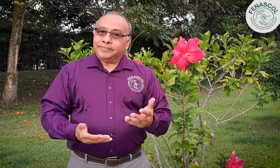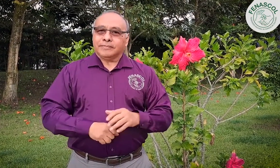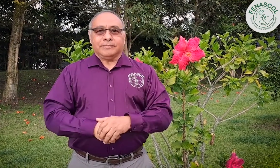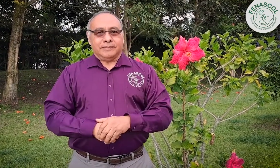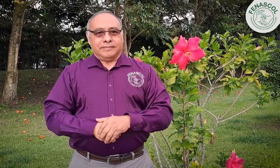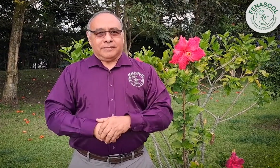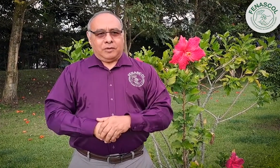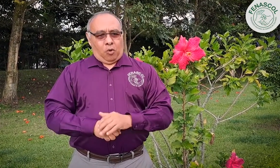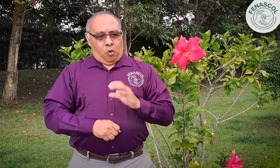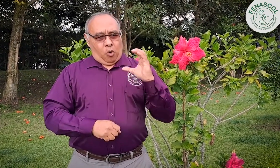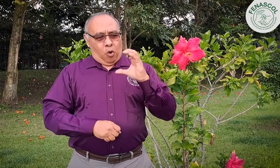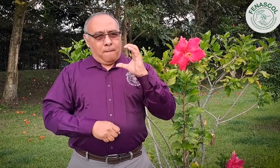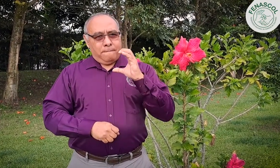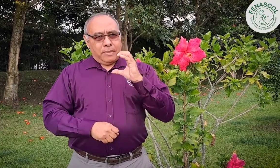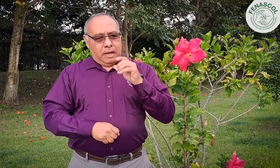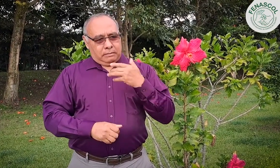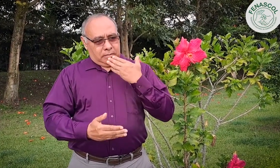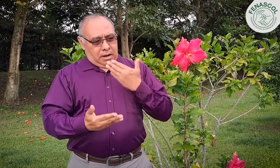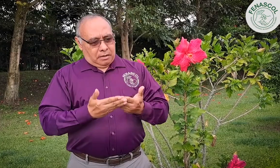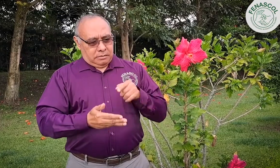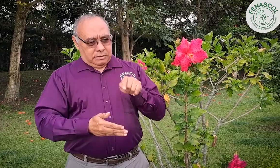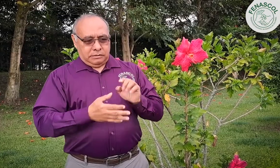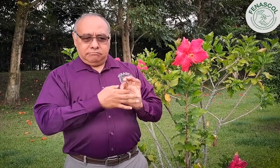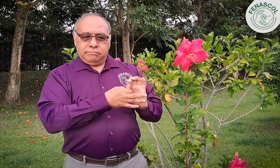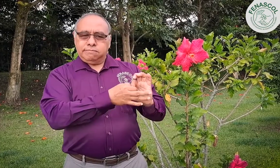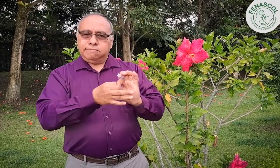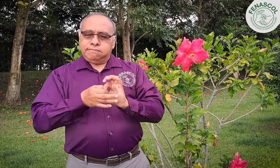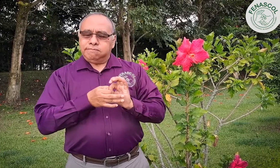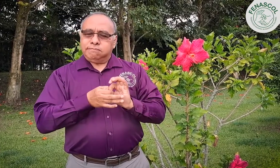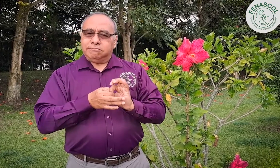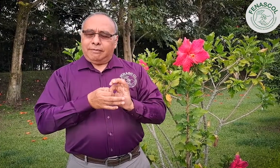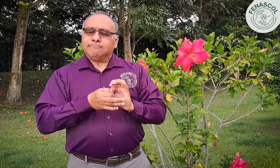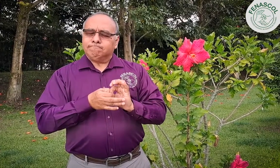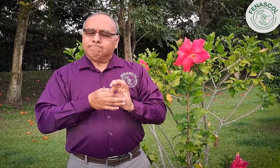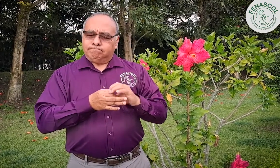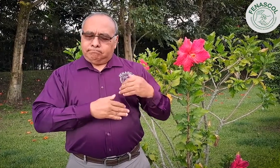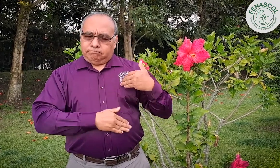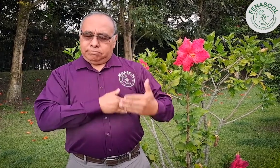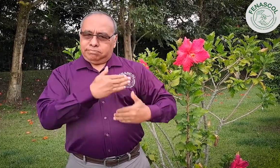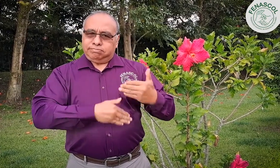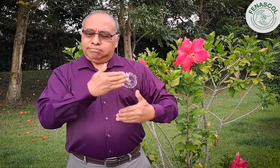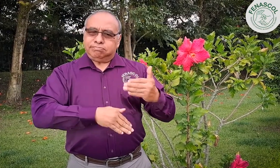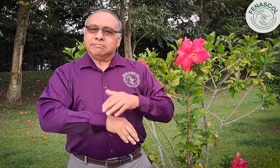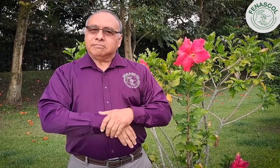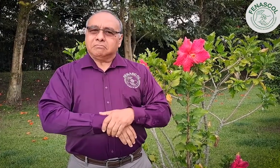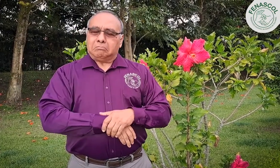Gracias a nuestra unión en Colombia, hemos avanzado. Y sobre este tema,